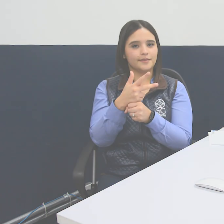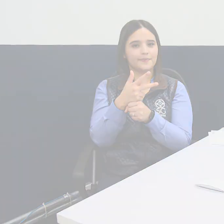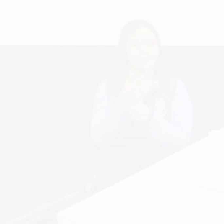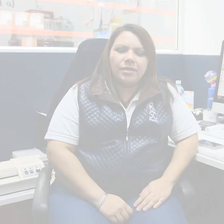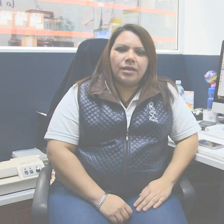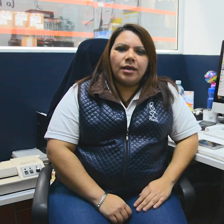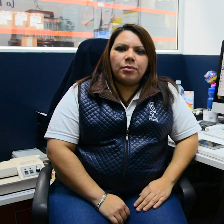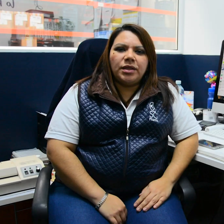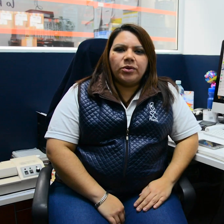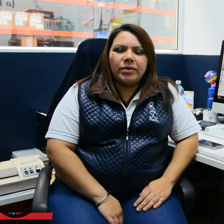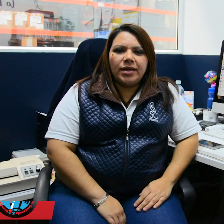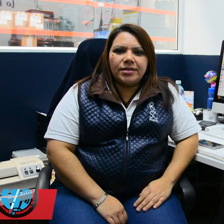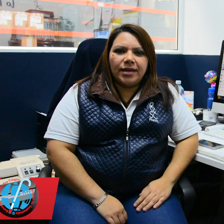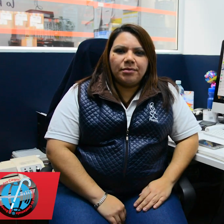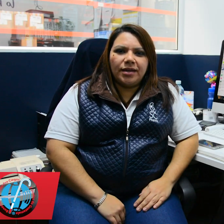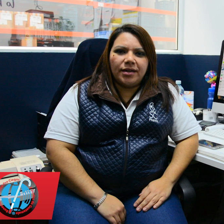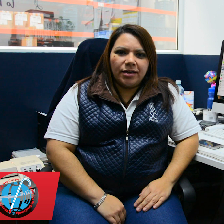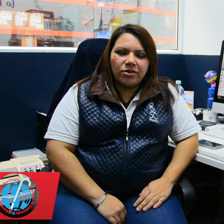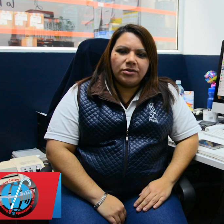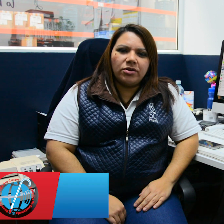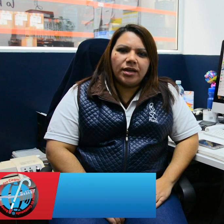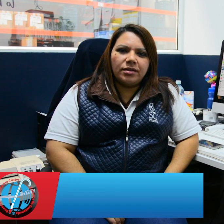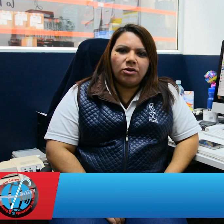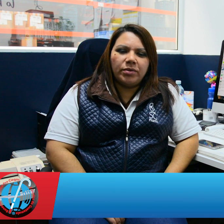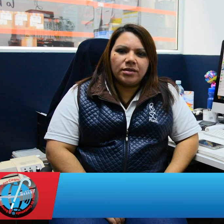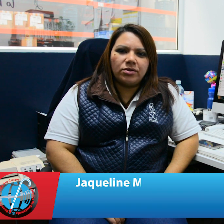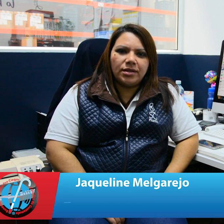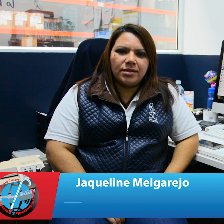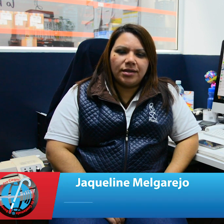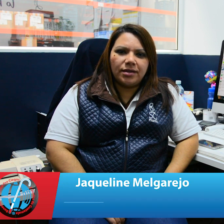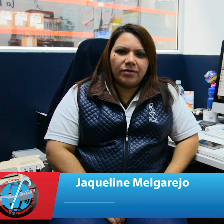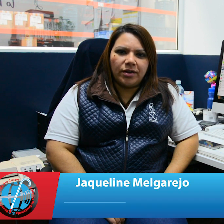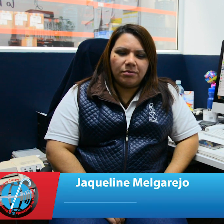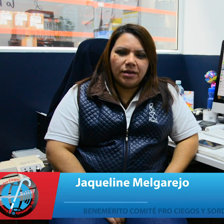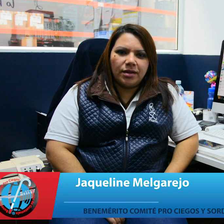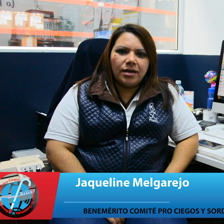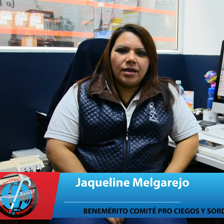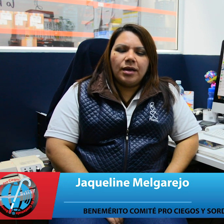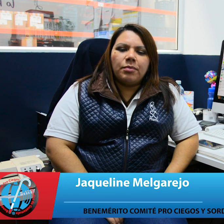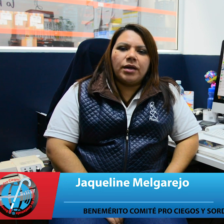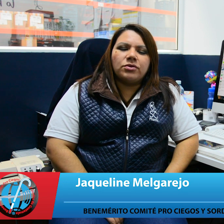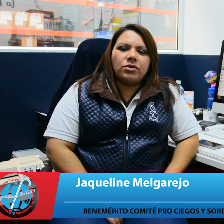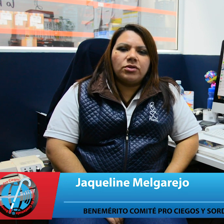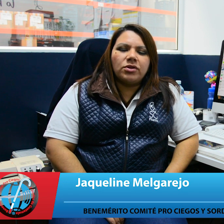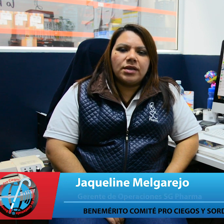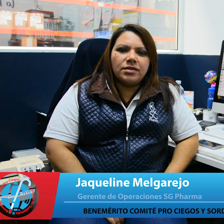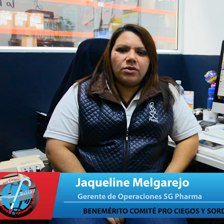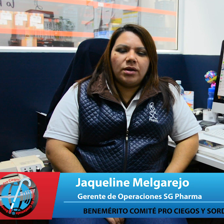Guatemala. Mi nombre es Jacqueline Melgarejo, soy gerente de operaciones de SG Pharma. Para nosotros ha sido una